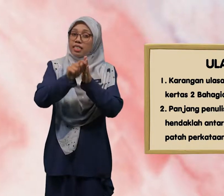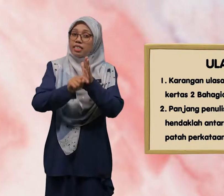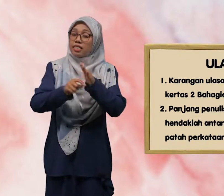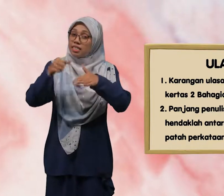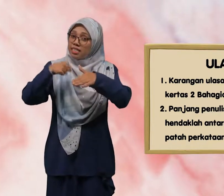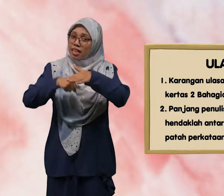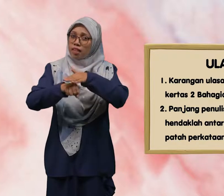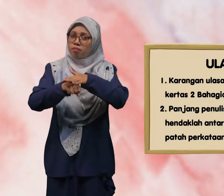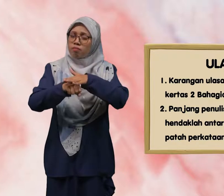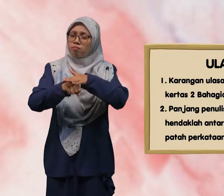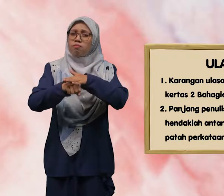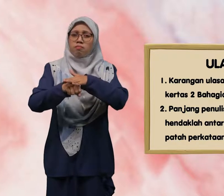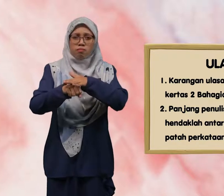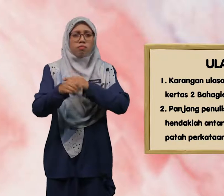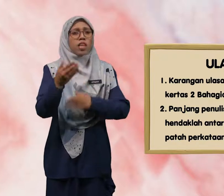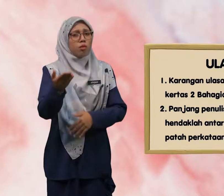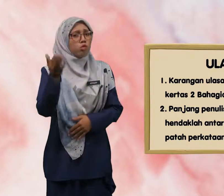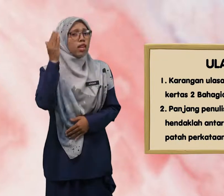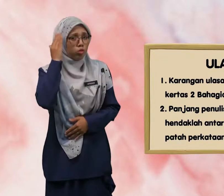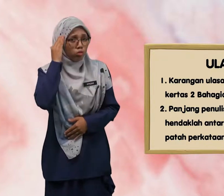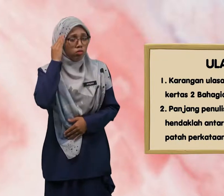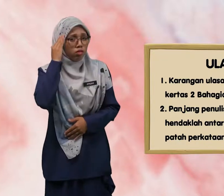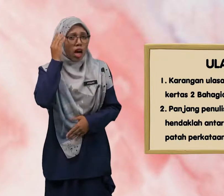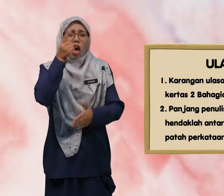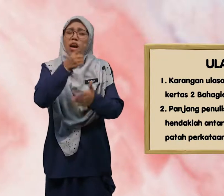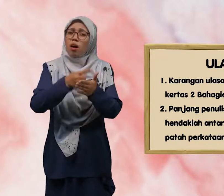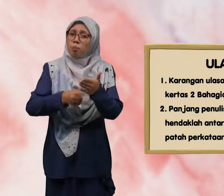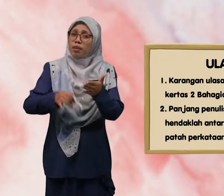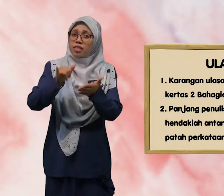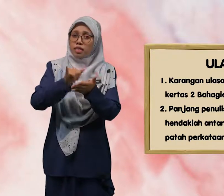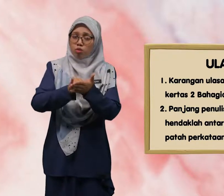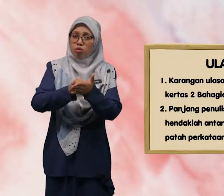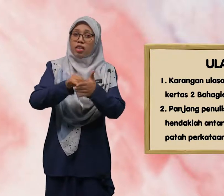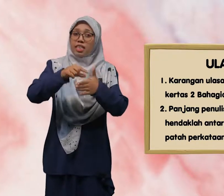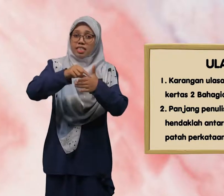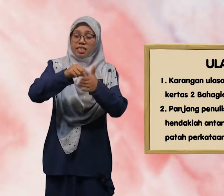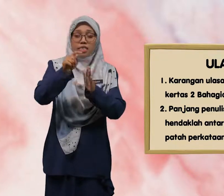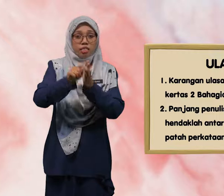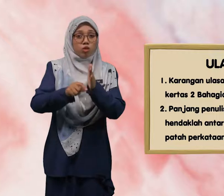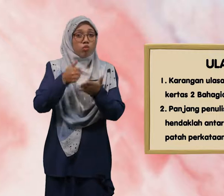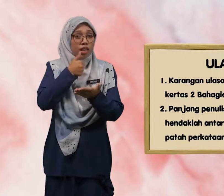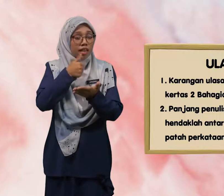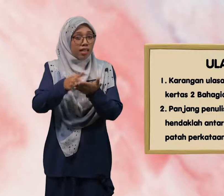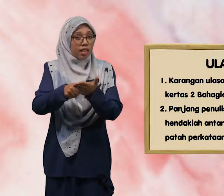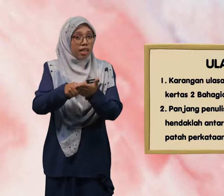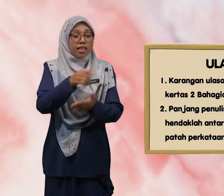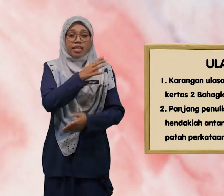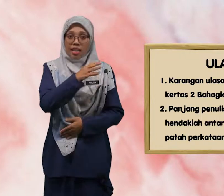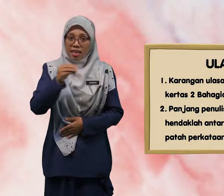tersirat Mungkin kamu tahu apa itu isi tersurat teks Hai